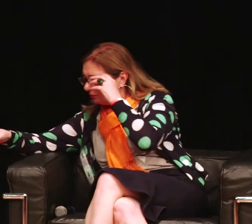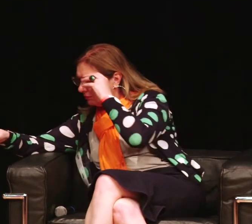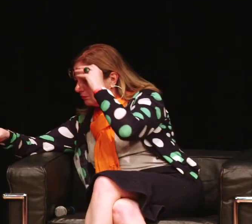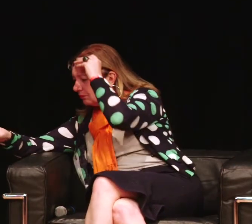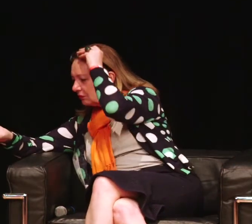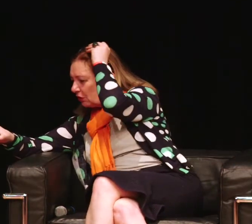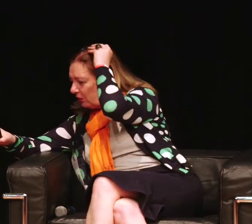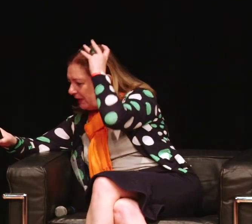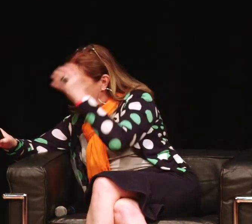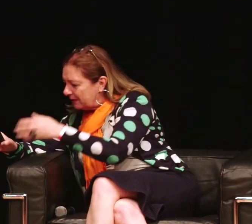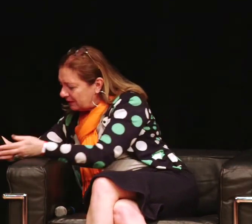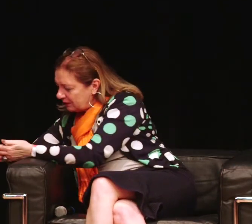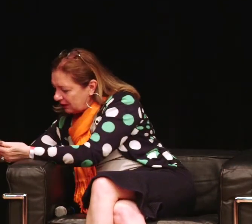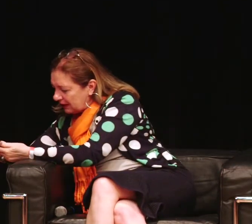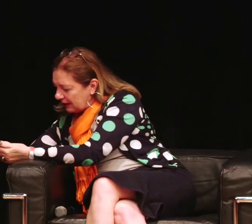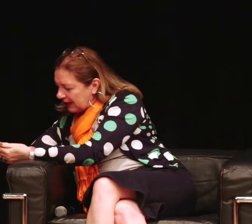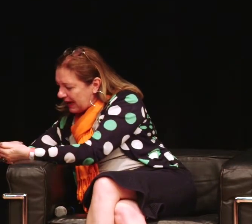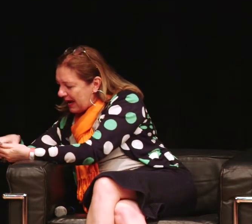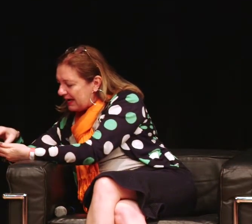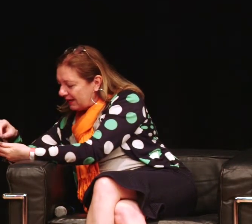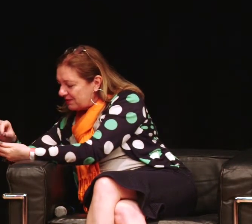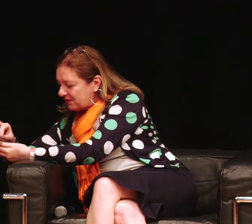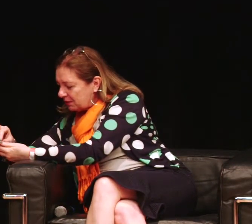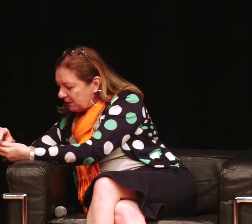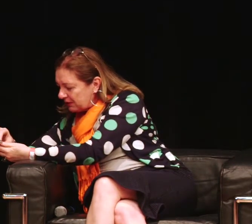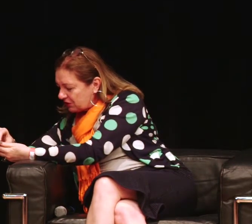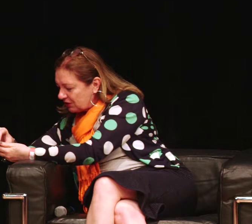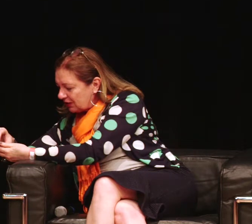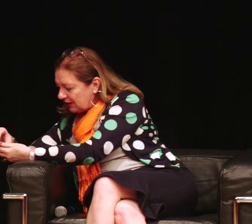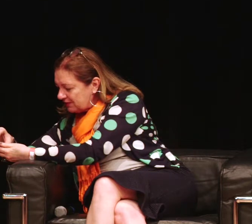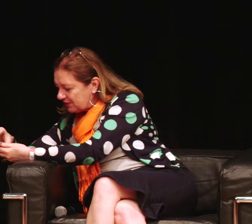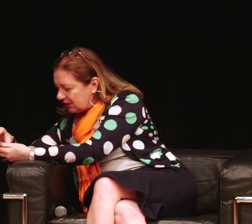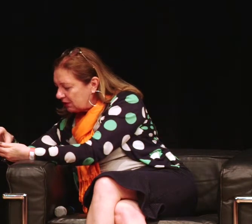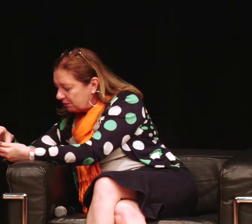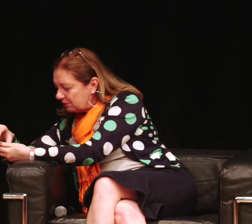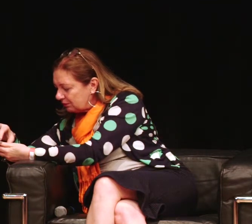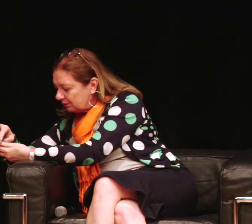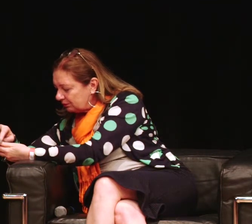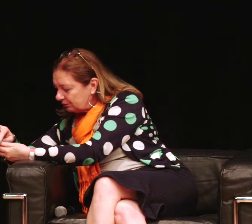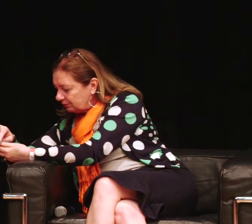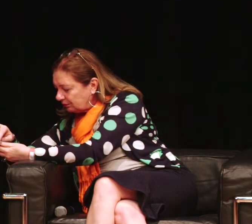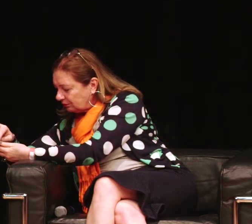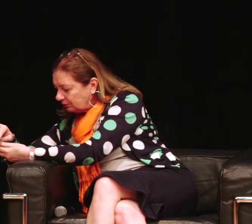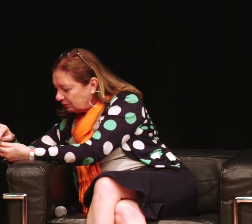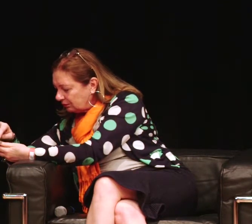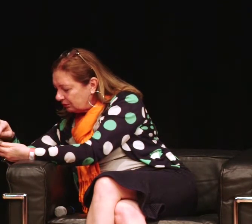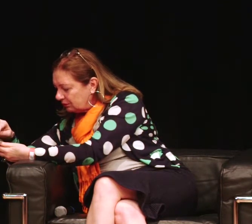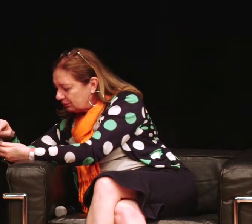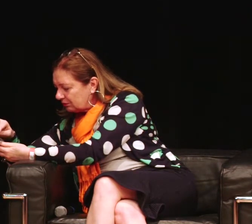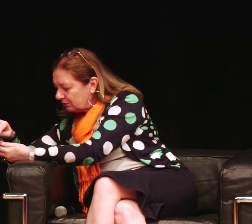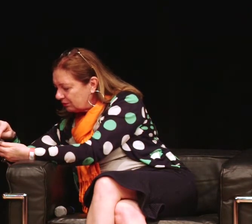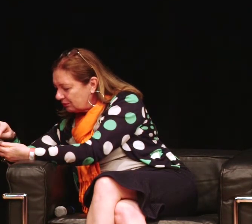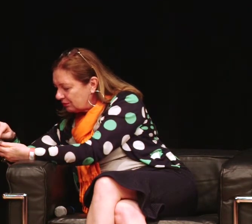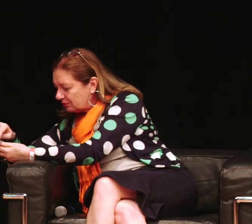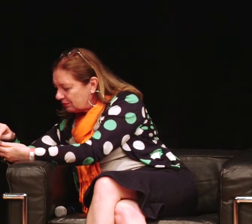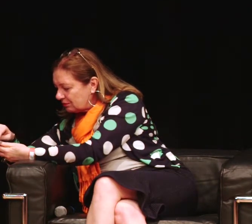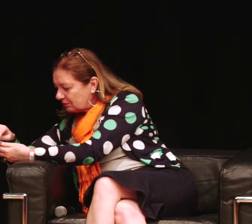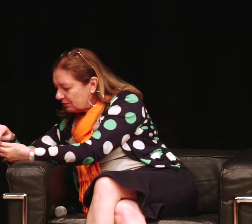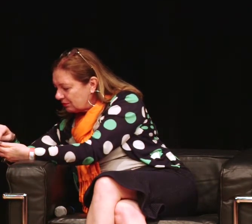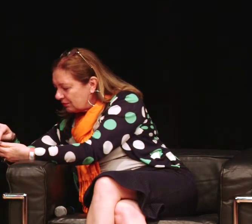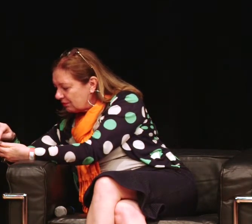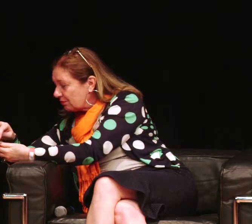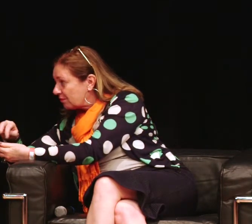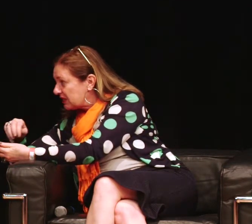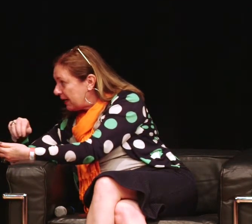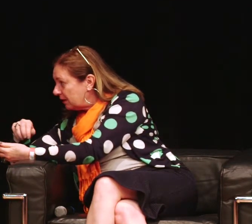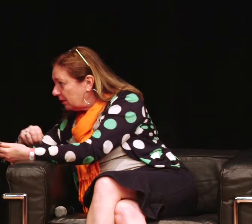e transformações da própria sociedade começa aí, de uma forma mais clara, né? Tem ainda uma coisa aqui muito boa, olha.